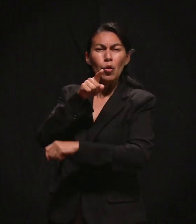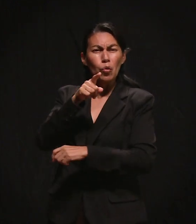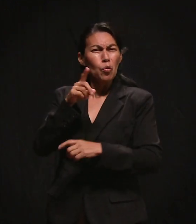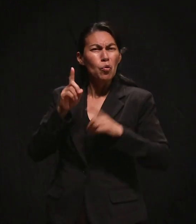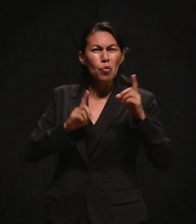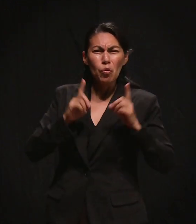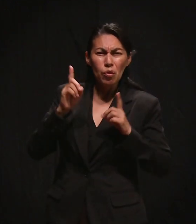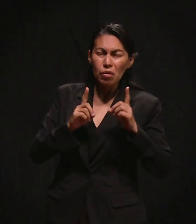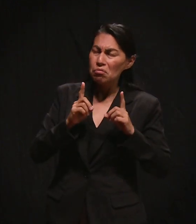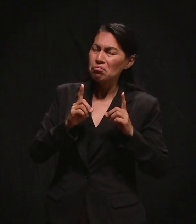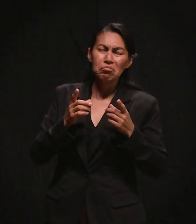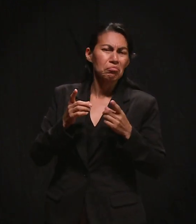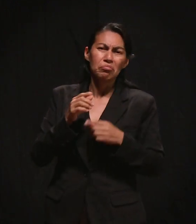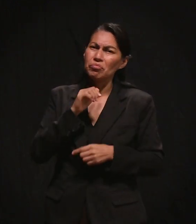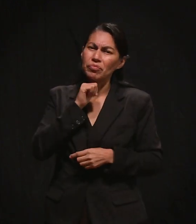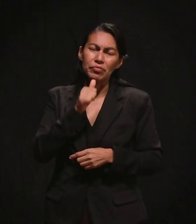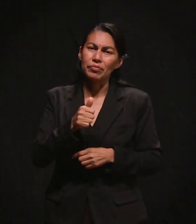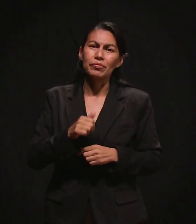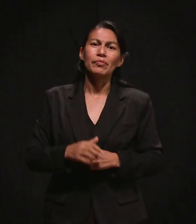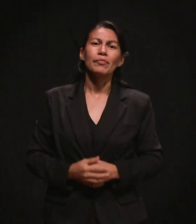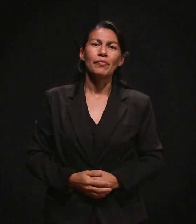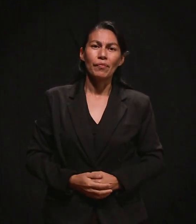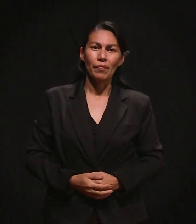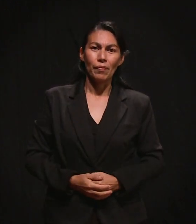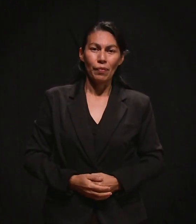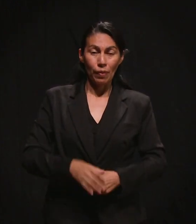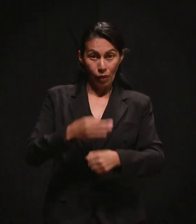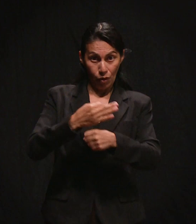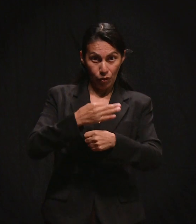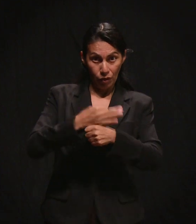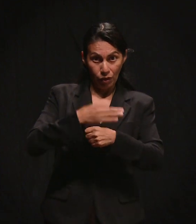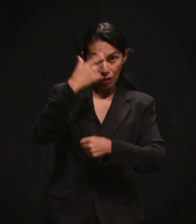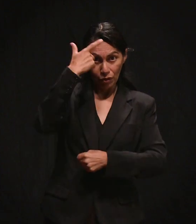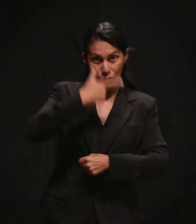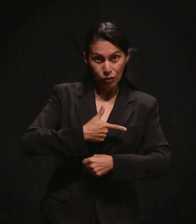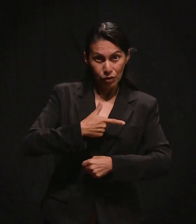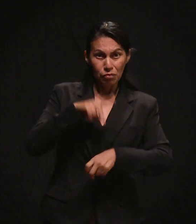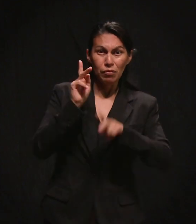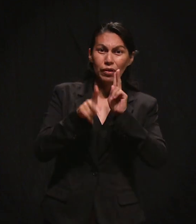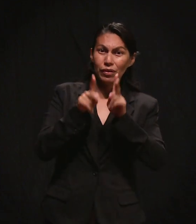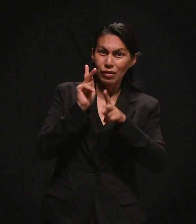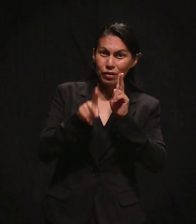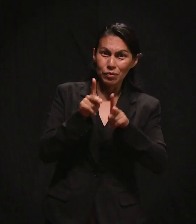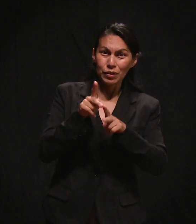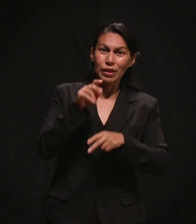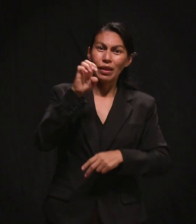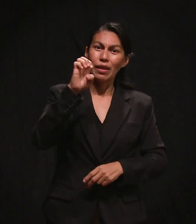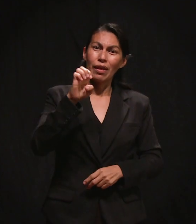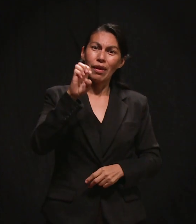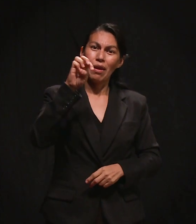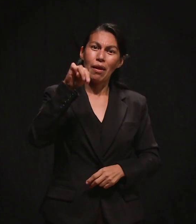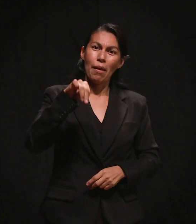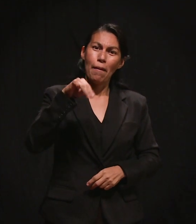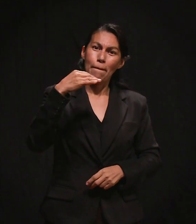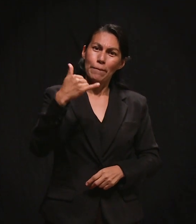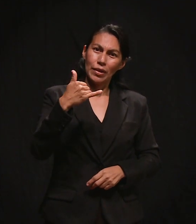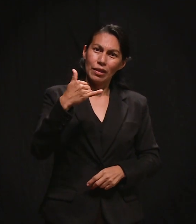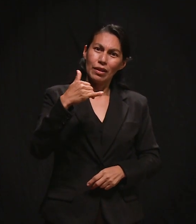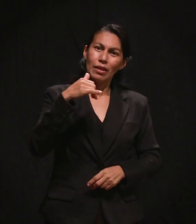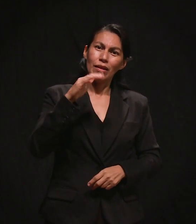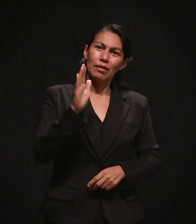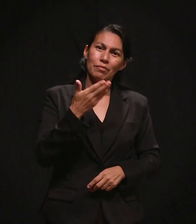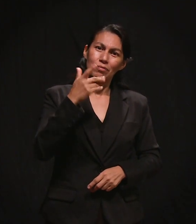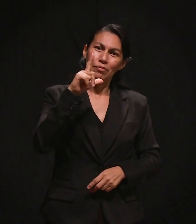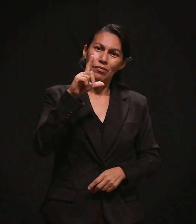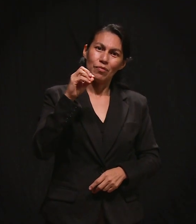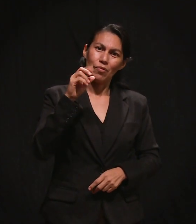amor. Esta noche platicaremos con Emmy López. Gracias, Emmy, por estar con